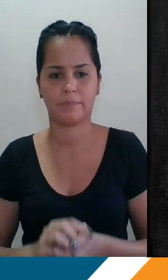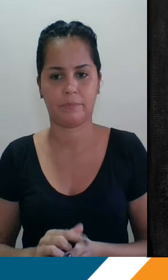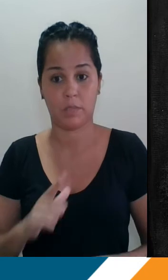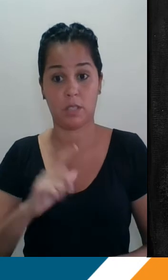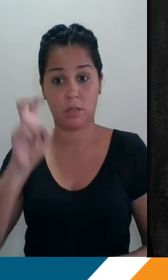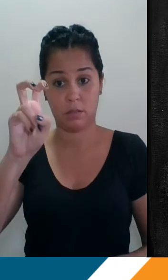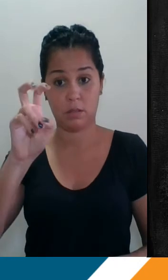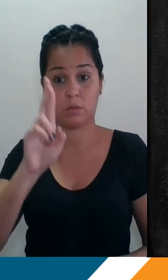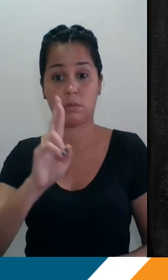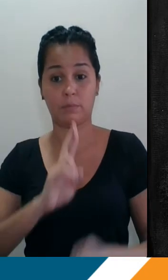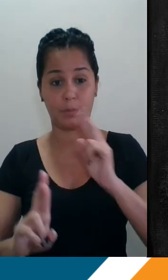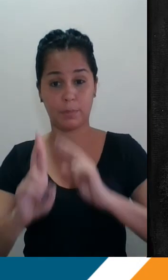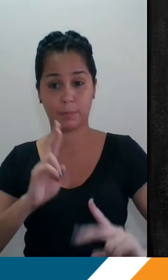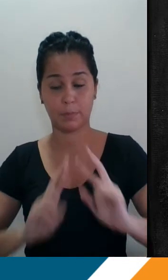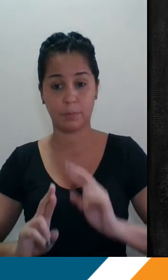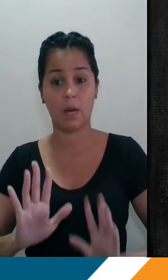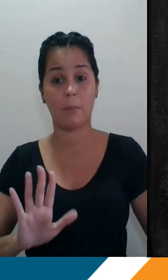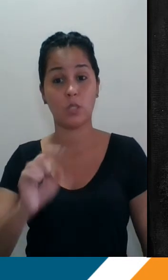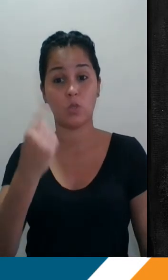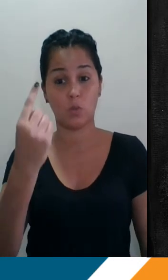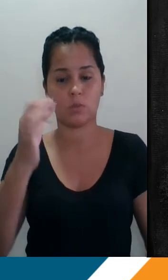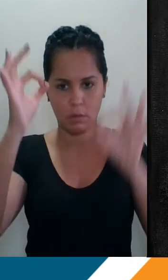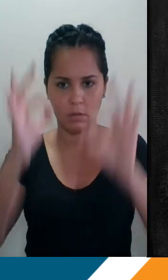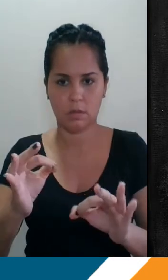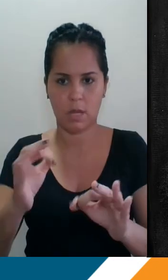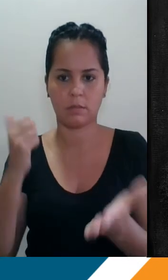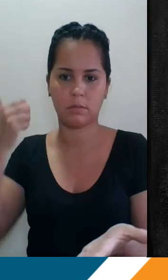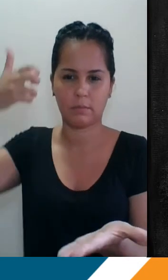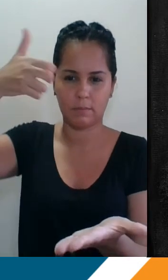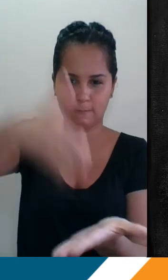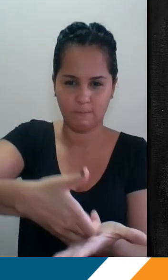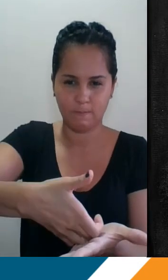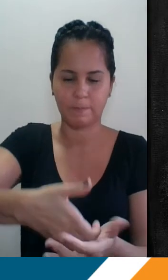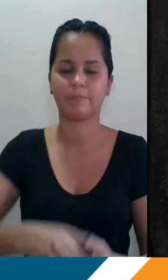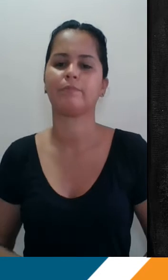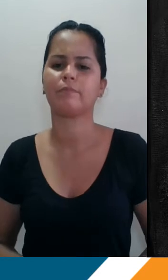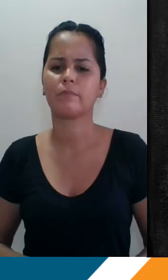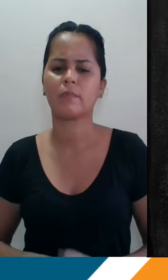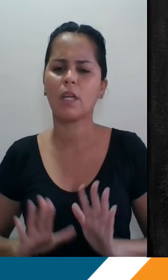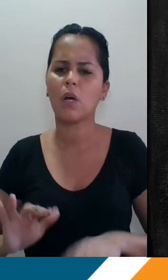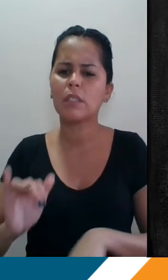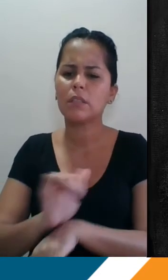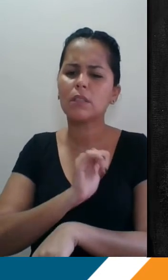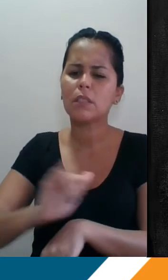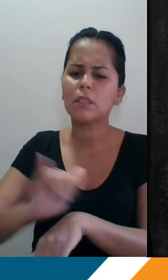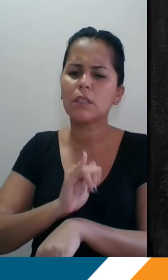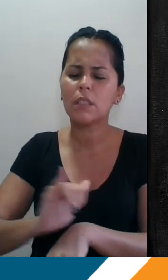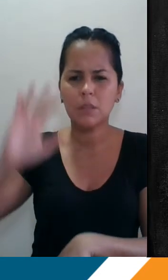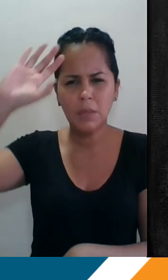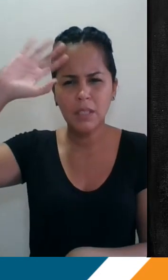valores, mas somente uma delas é o valor à vista desse produto. Qual que vai ser a nossa estratégia? Como está trabalhando aqui com